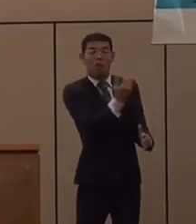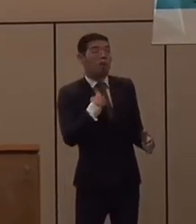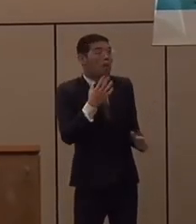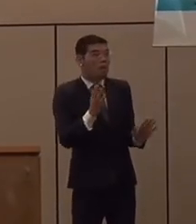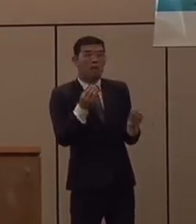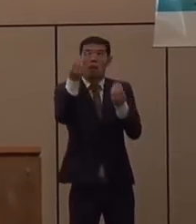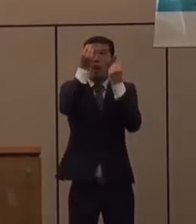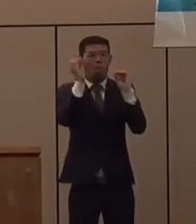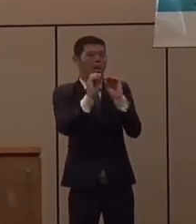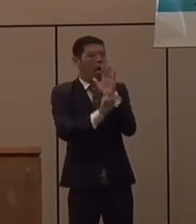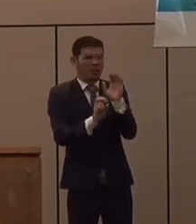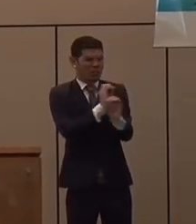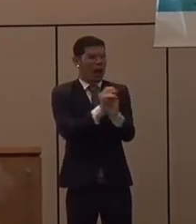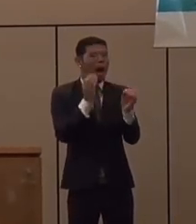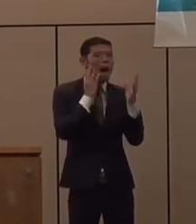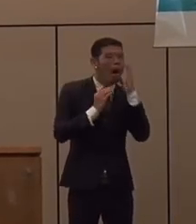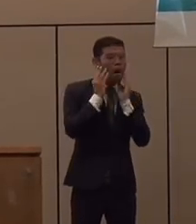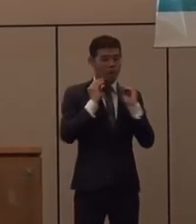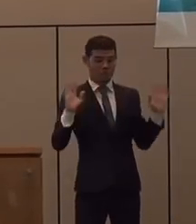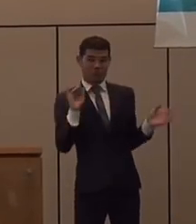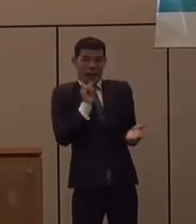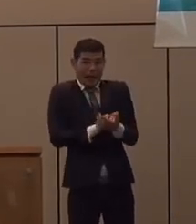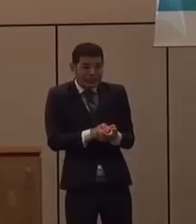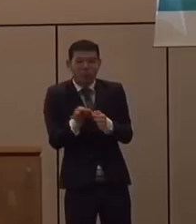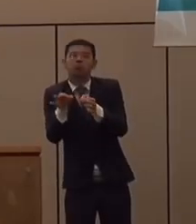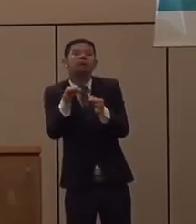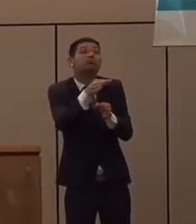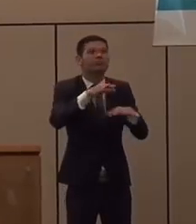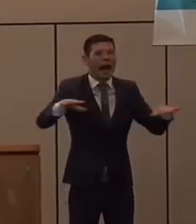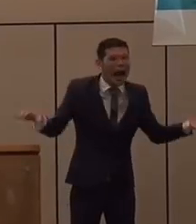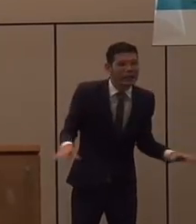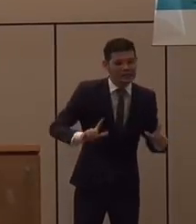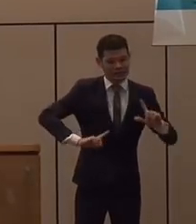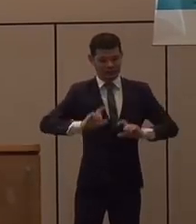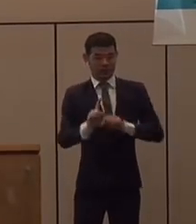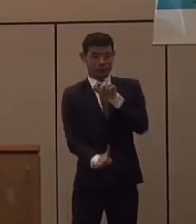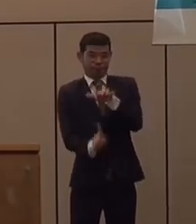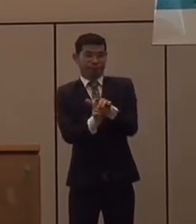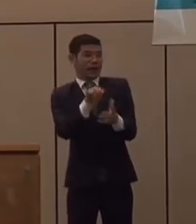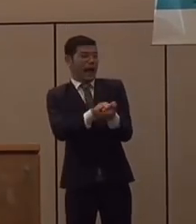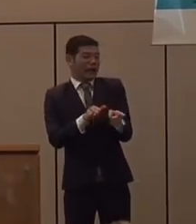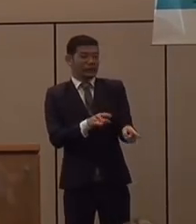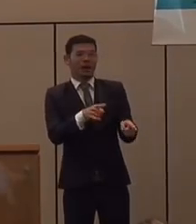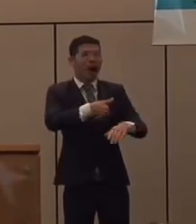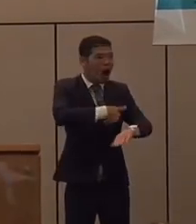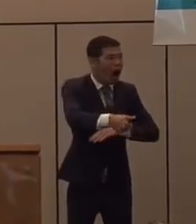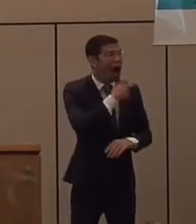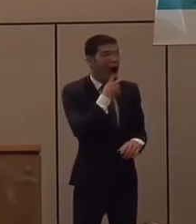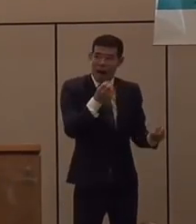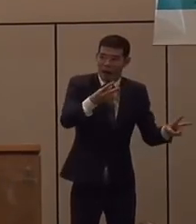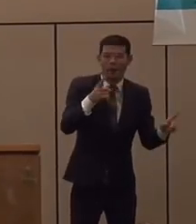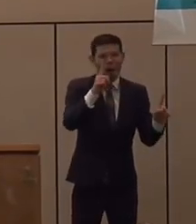porque muchos de los nuestros municipios la actividad turística surgió así surgió por la demanda no porque alguien planeó program o